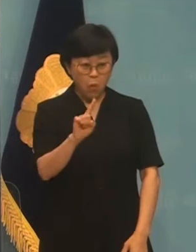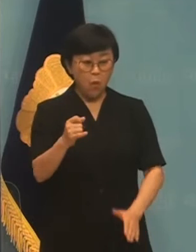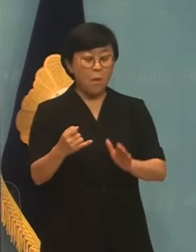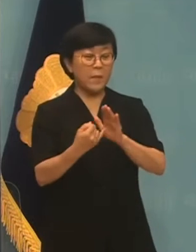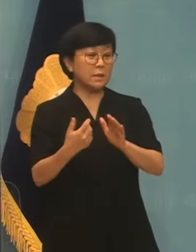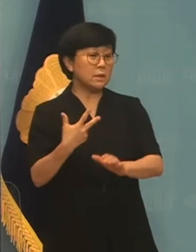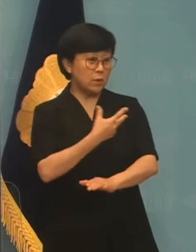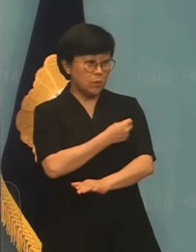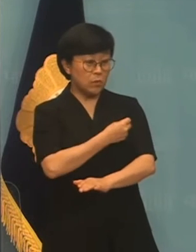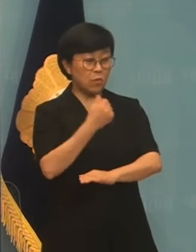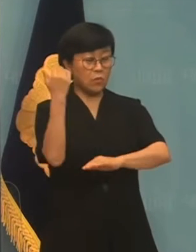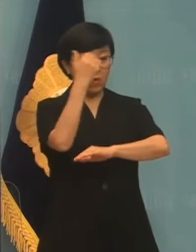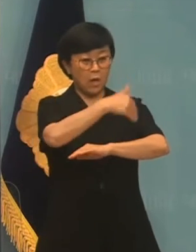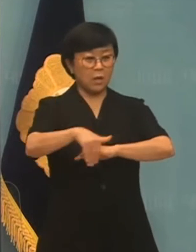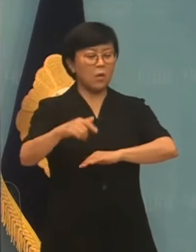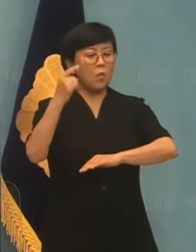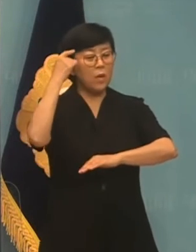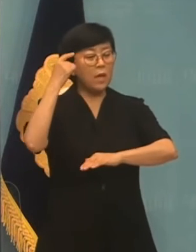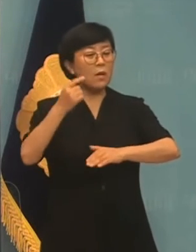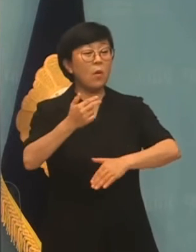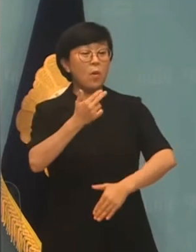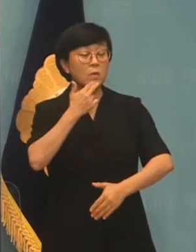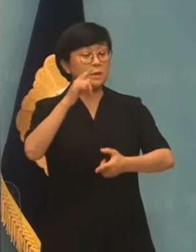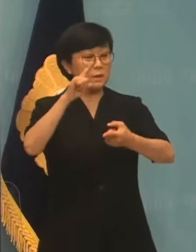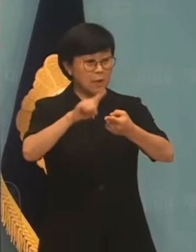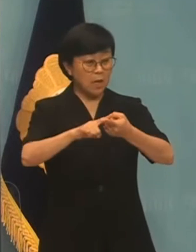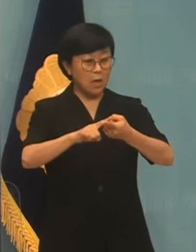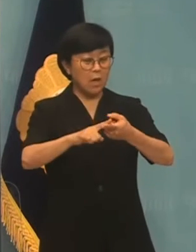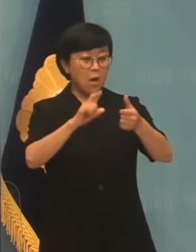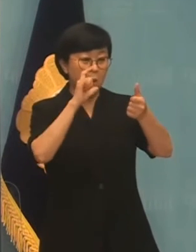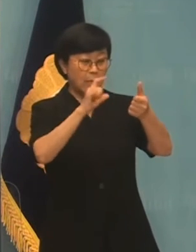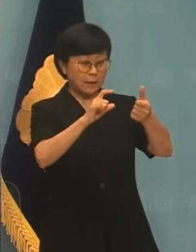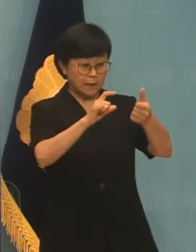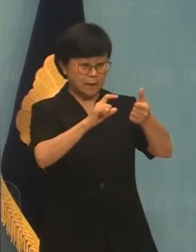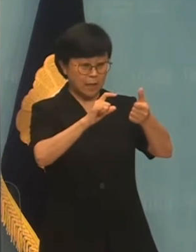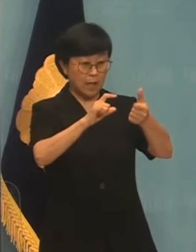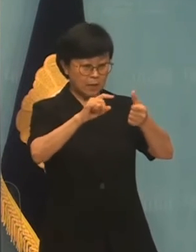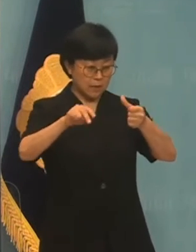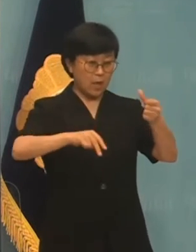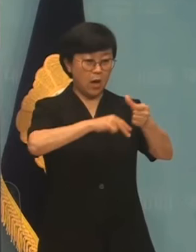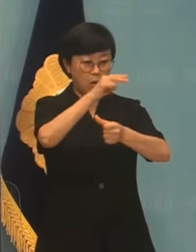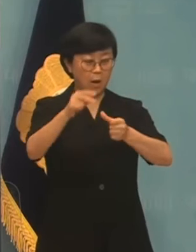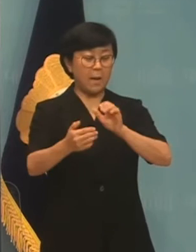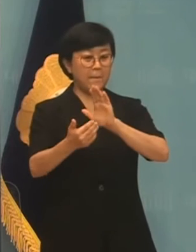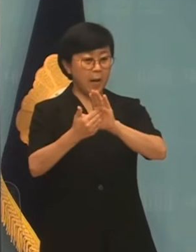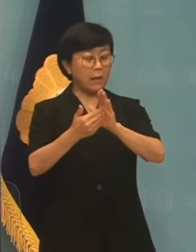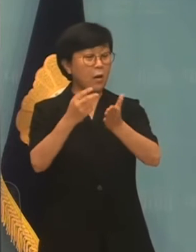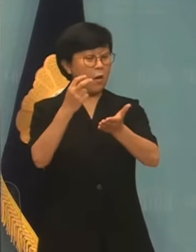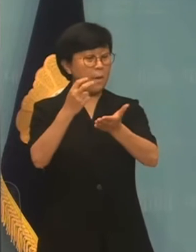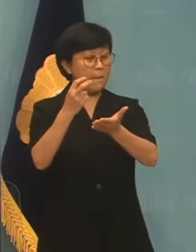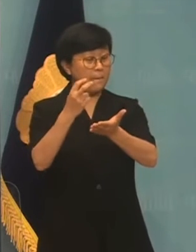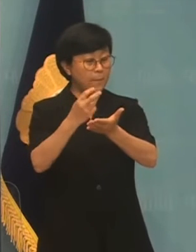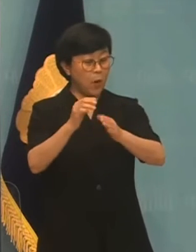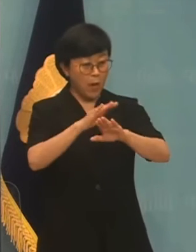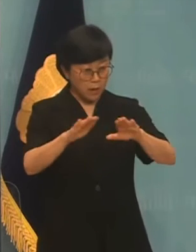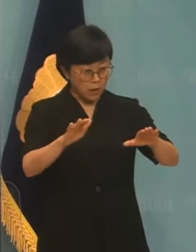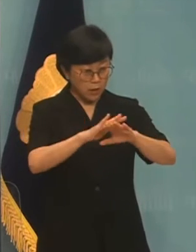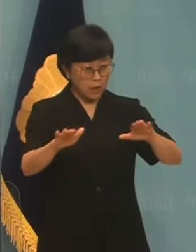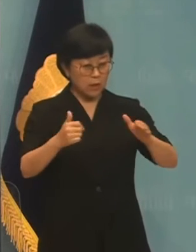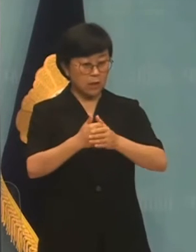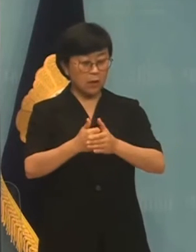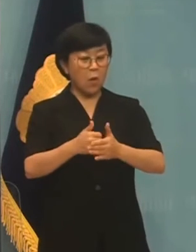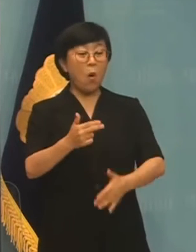접종 대책을 왜 세우지 않았는지, 확진자 조치 및 방역 대책이 왜